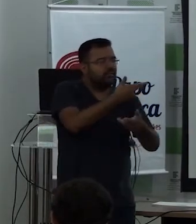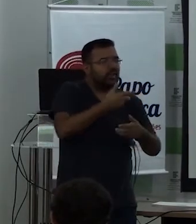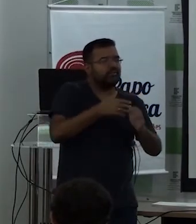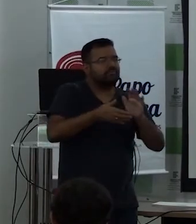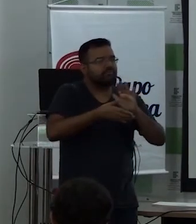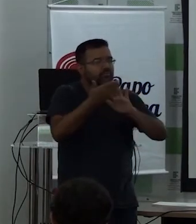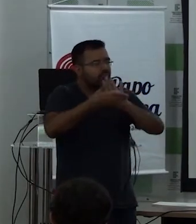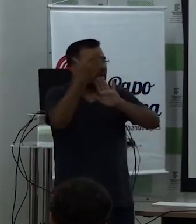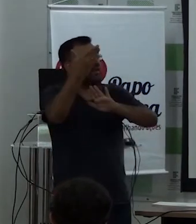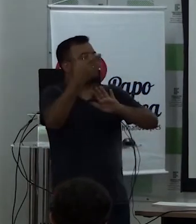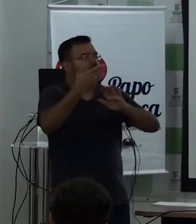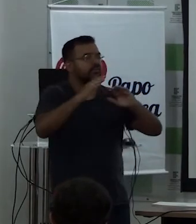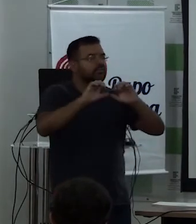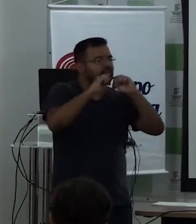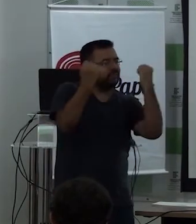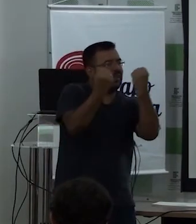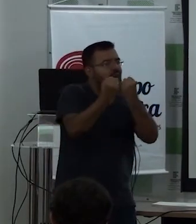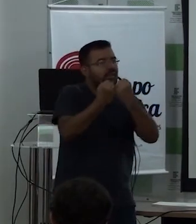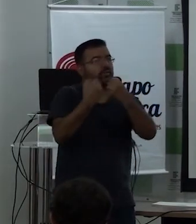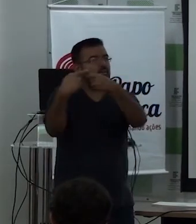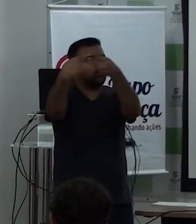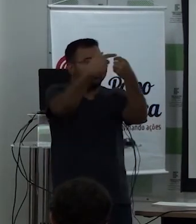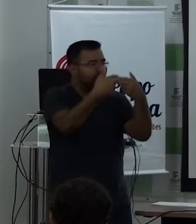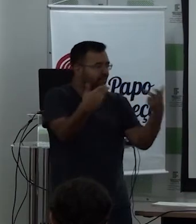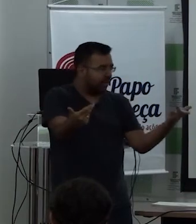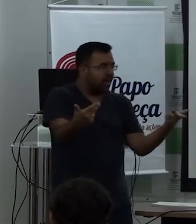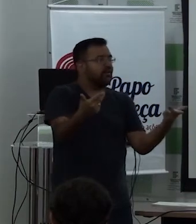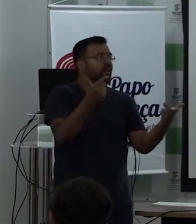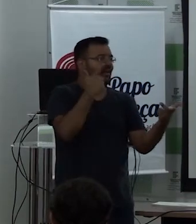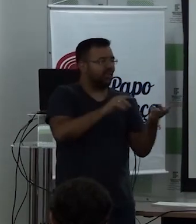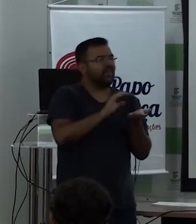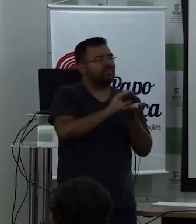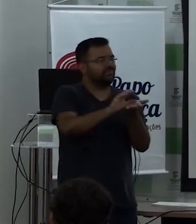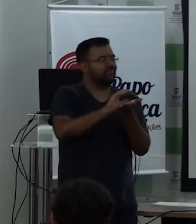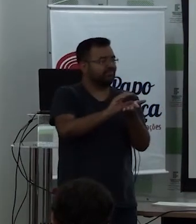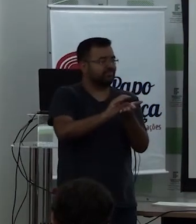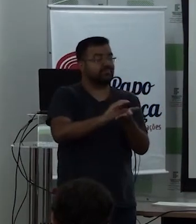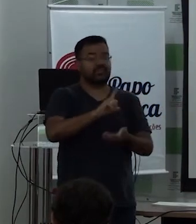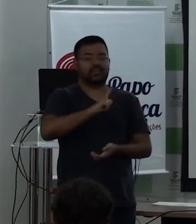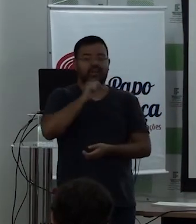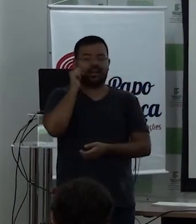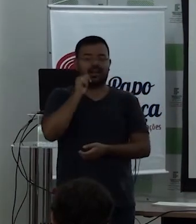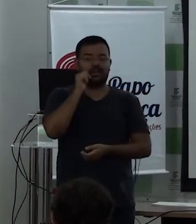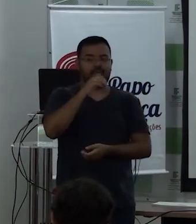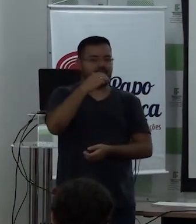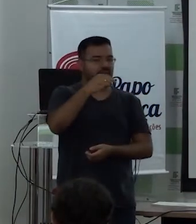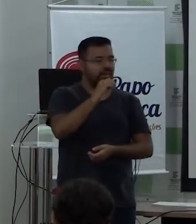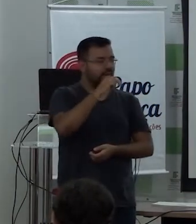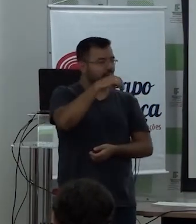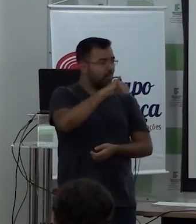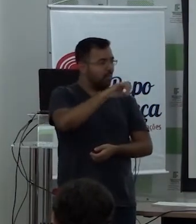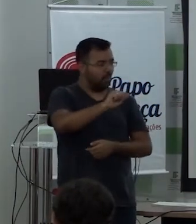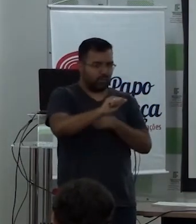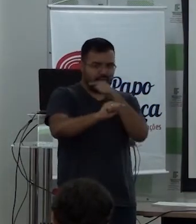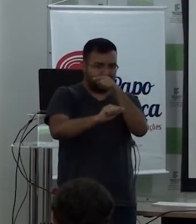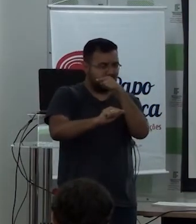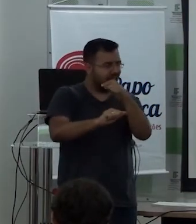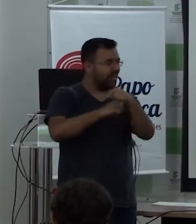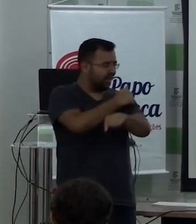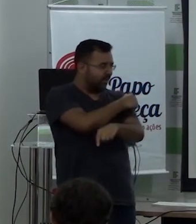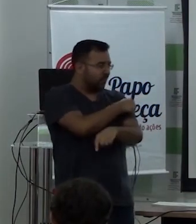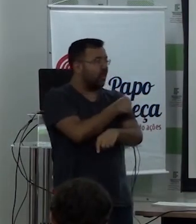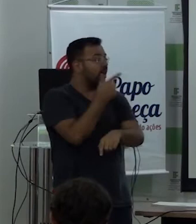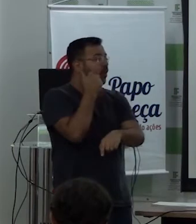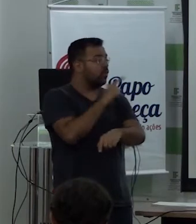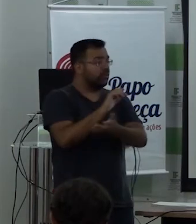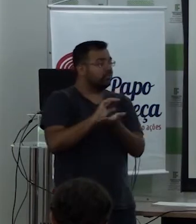temos, por exemplo, a Helen e a Mônica, né, que foram premiadas no Congresso Brasileiro de Informática e Educação. Elas tiveram, sim, né,